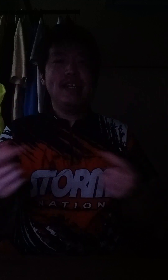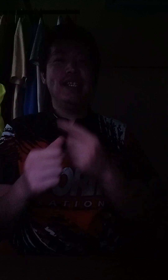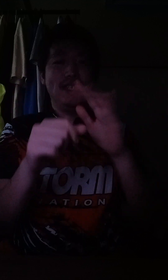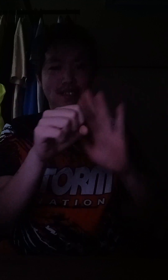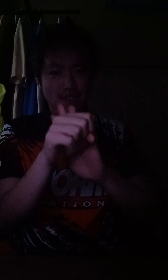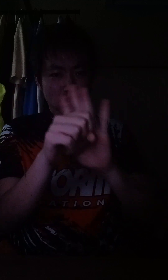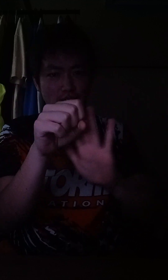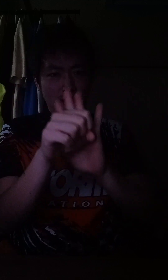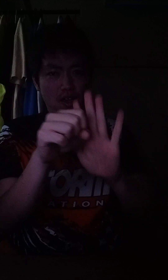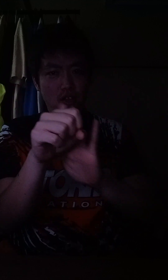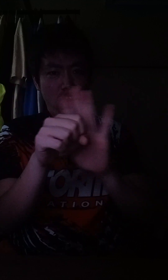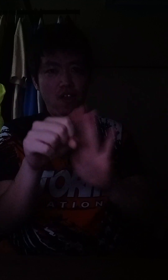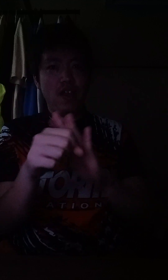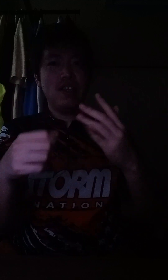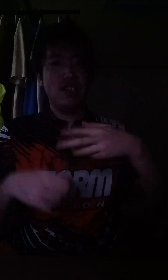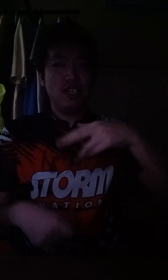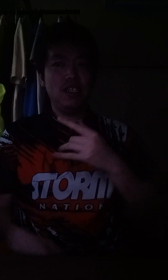축하합니다. 사랑하는